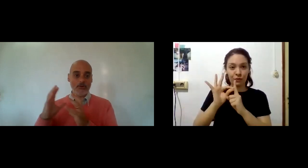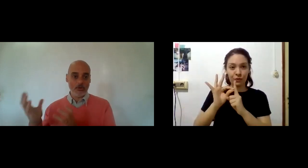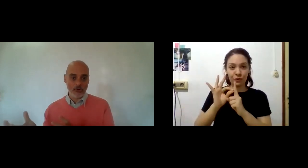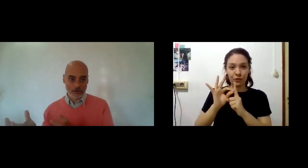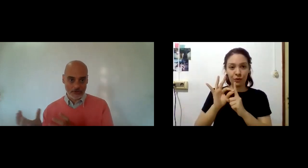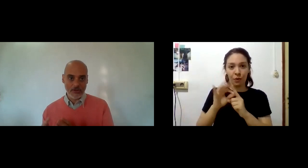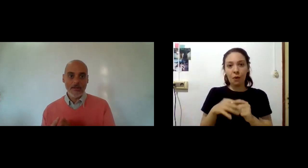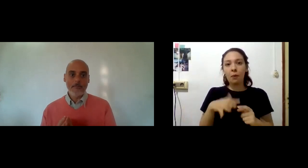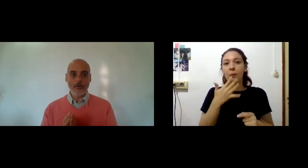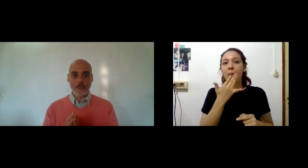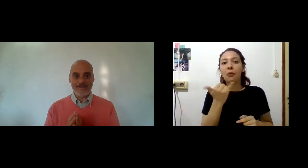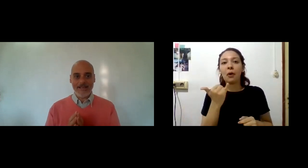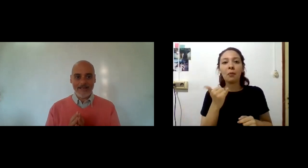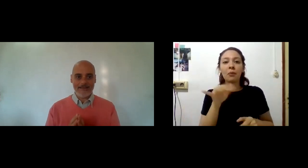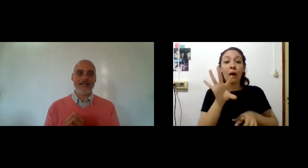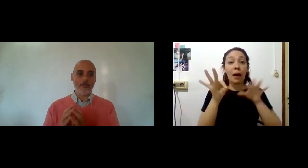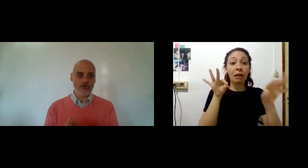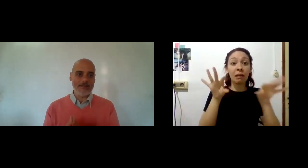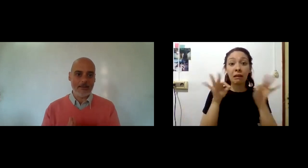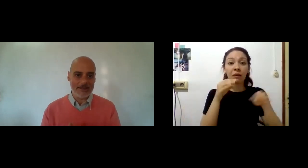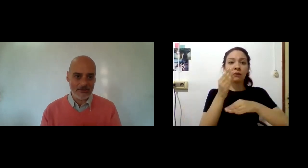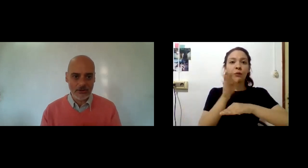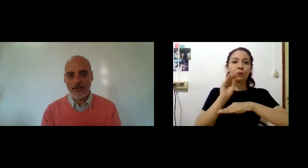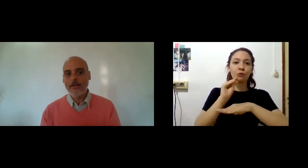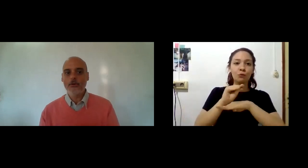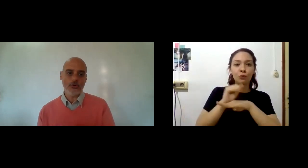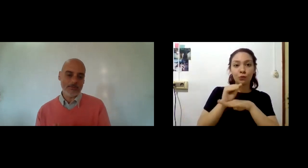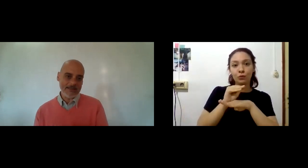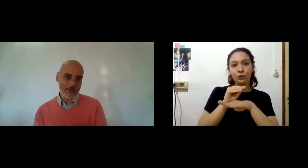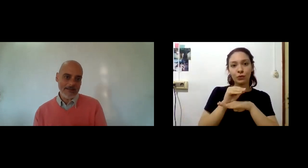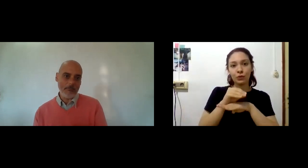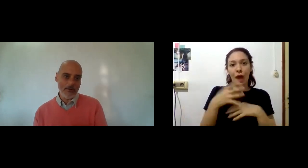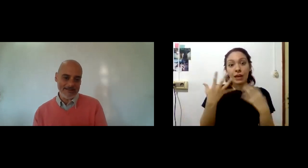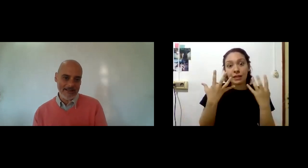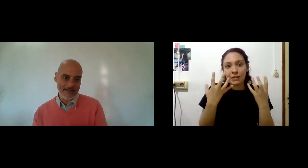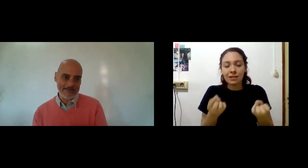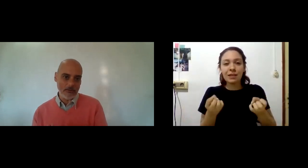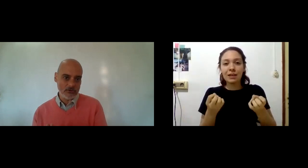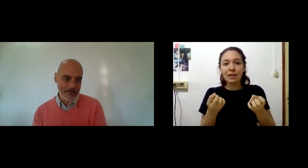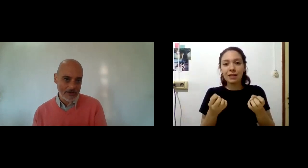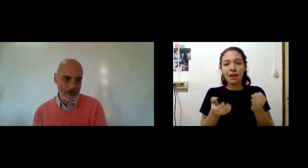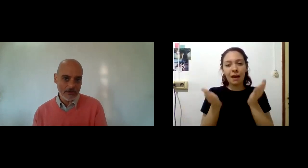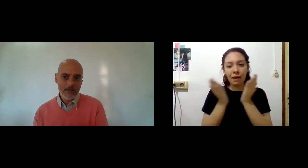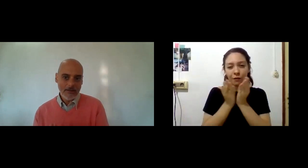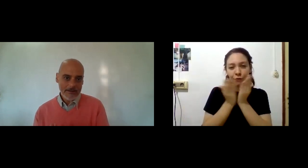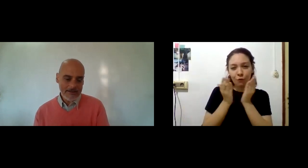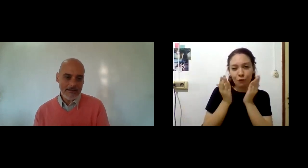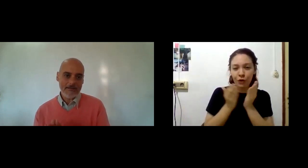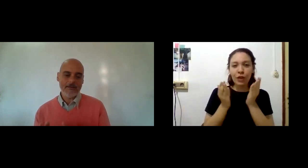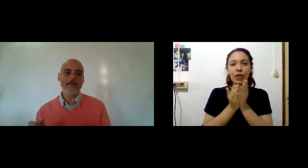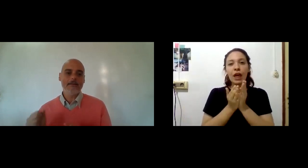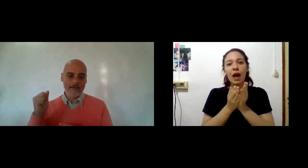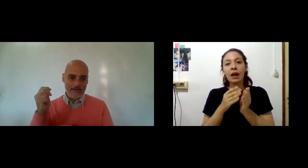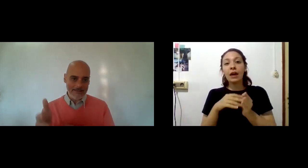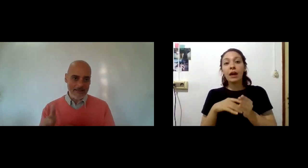en el campo de estudios sordos profundizar en traducción e interpretación, tus optativas las podés hacer en traductorado